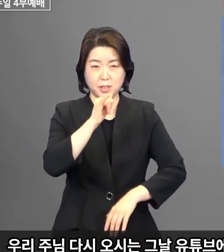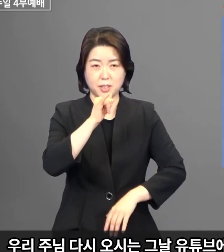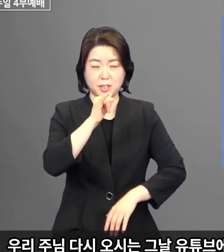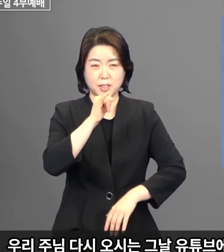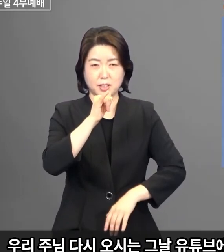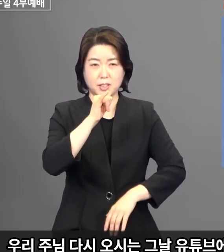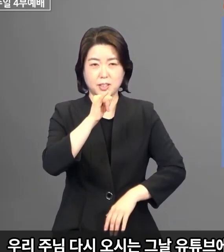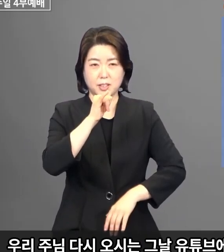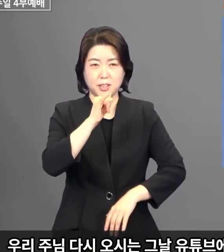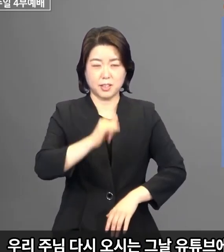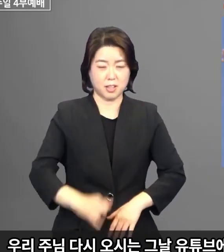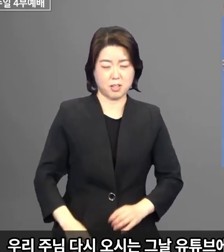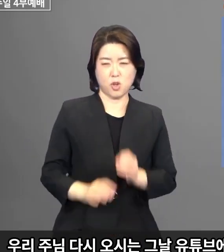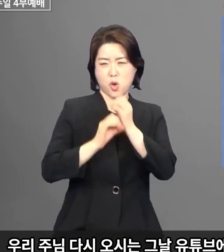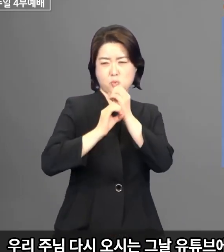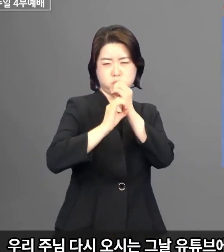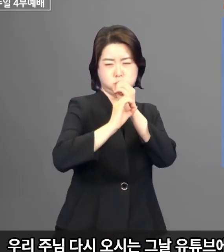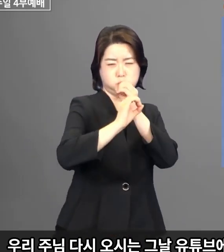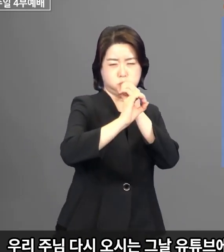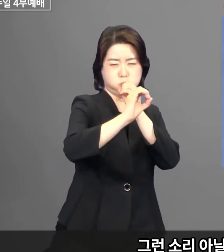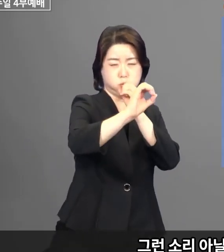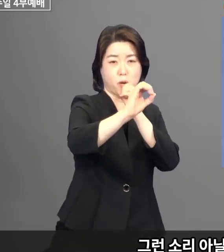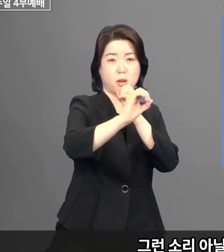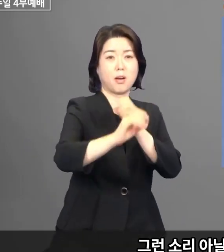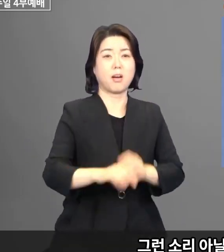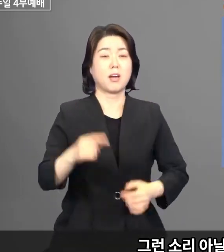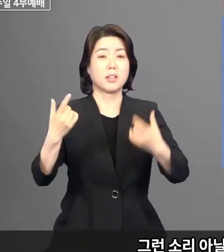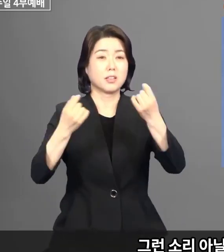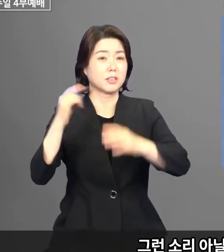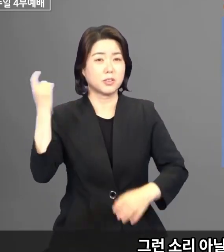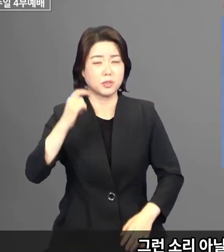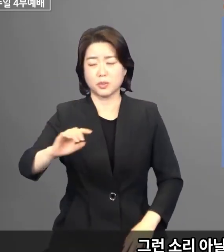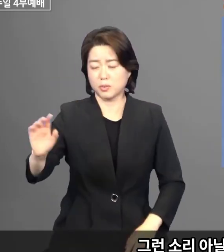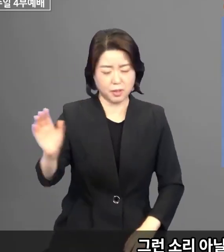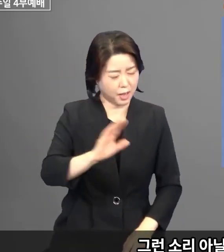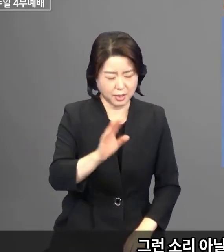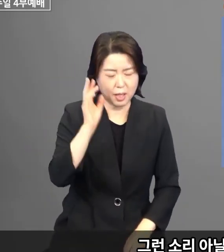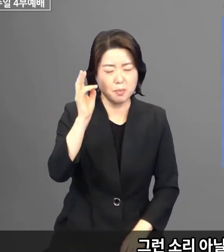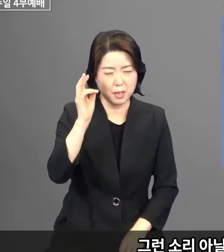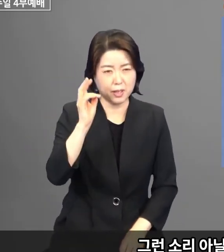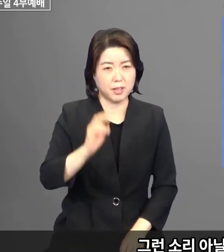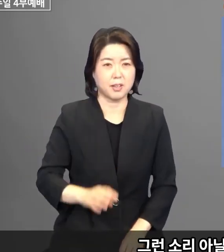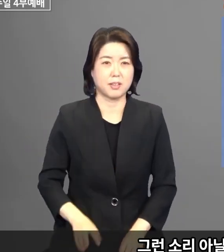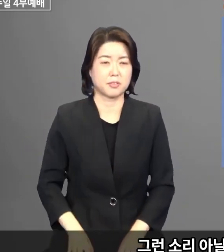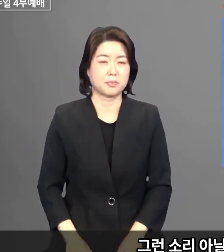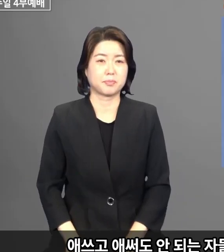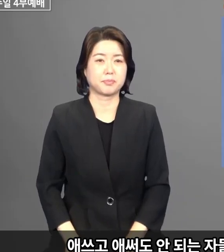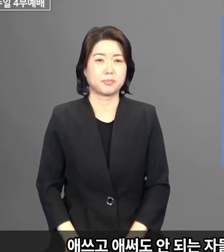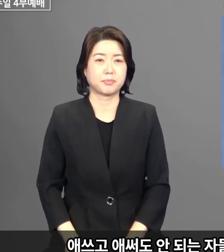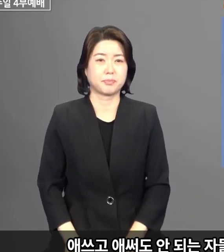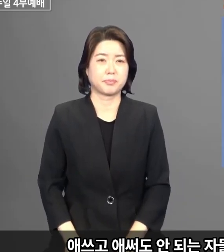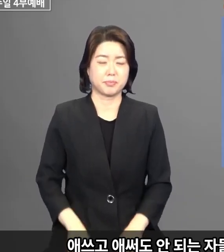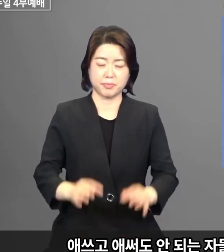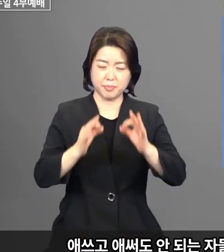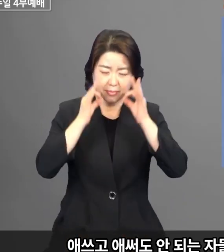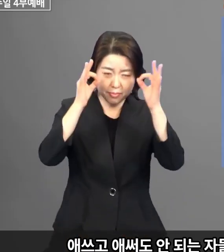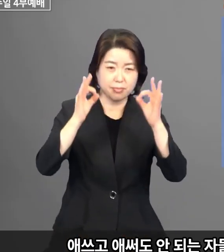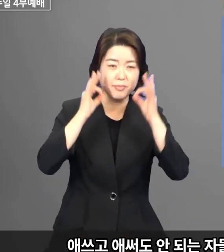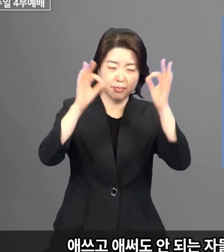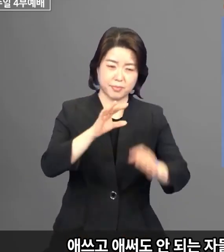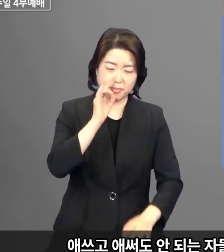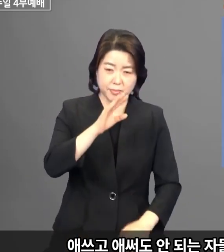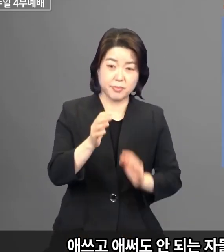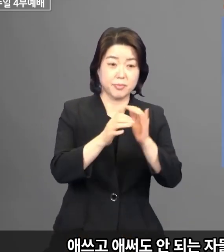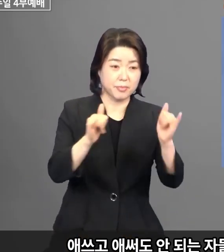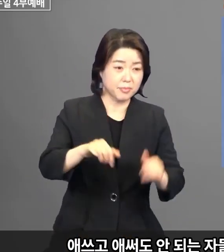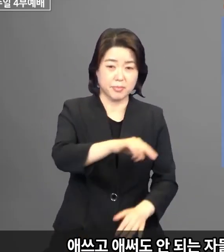쇼페르, 양각나팔 같은 소리, 그런 소리 아닐 겁니다, 여러분. 애써도 안 되는